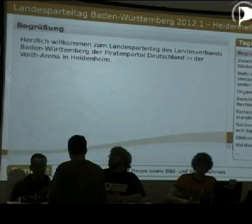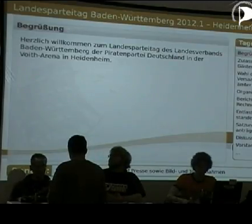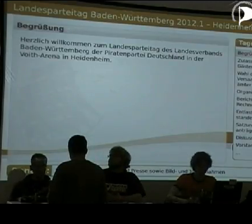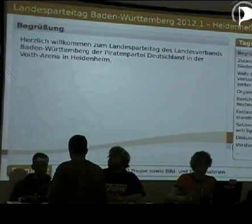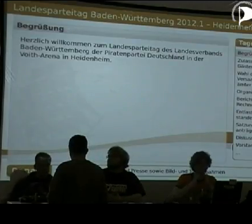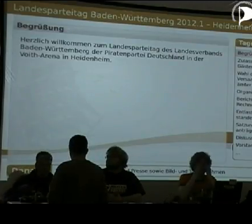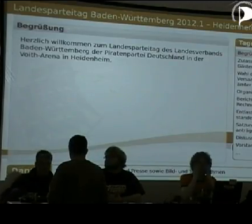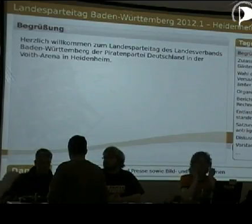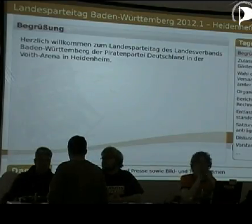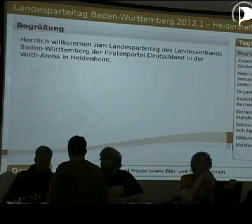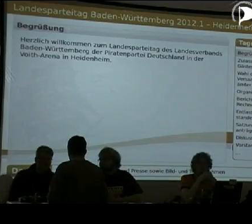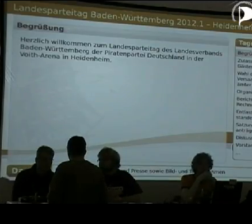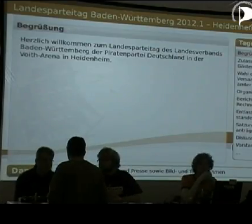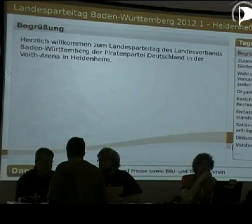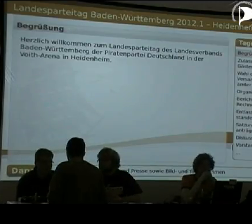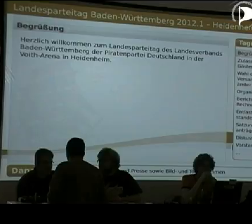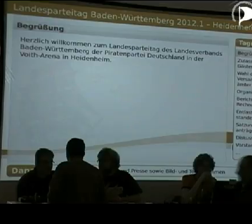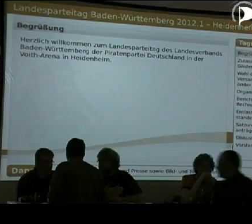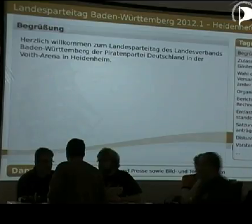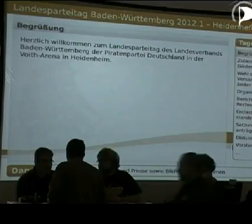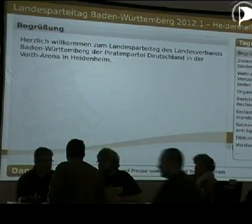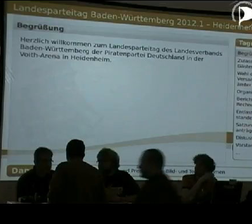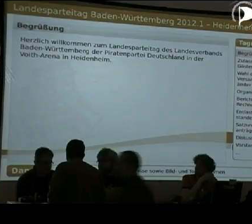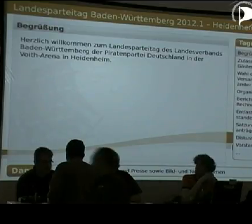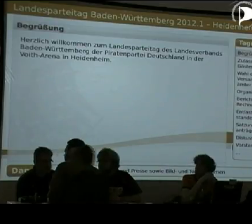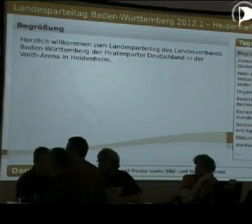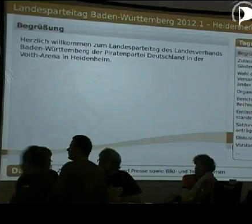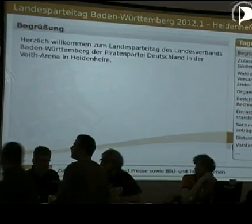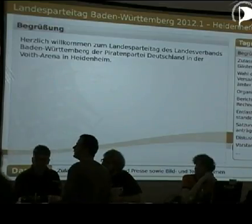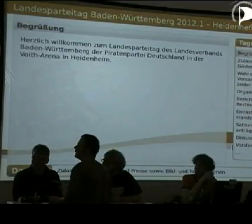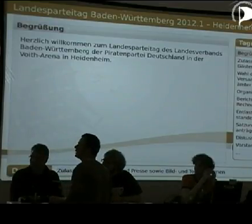das waren unsere großen vorsitzenden wir